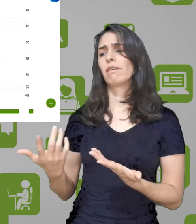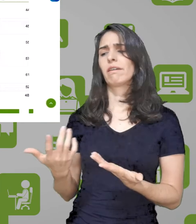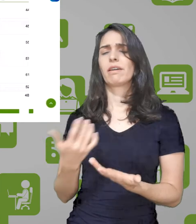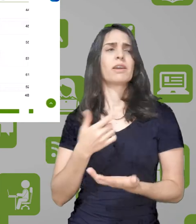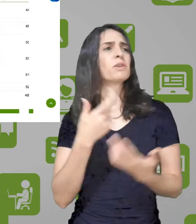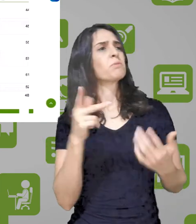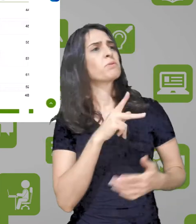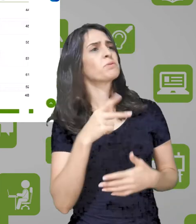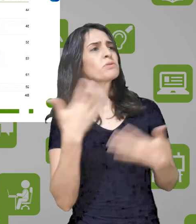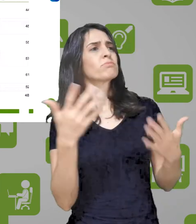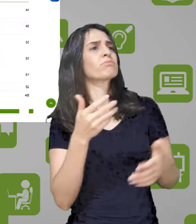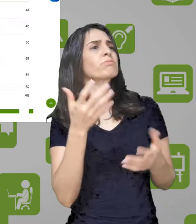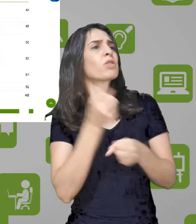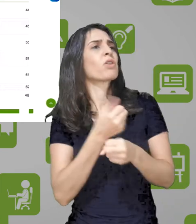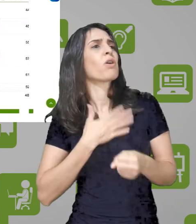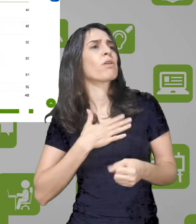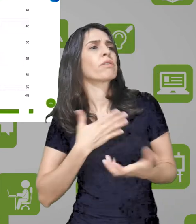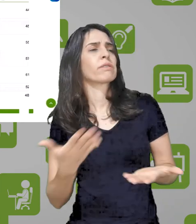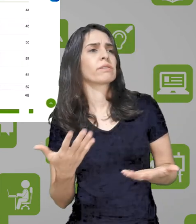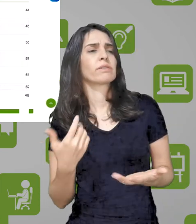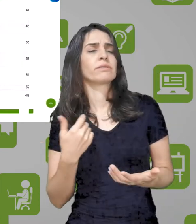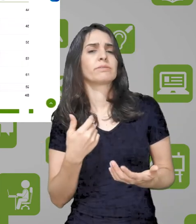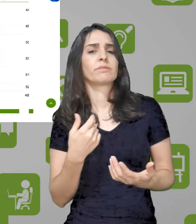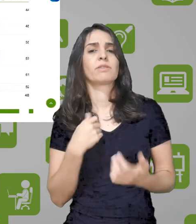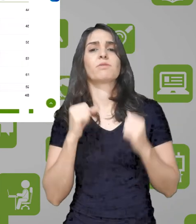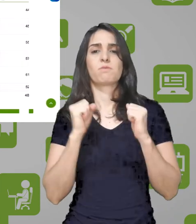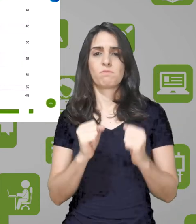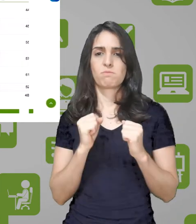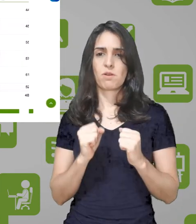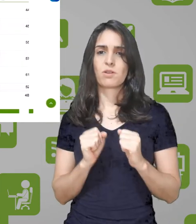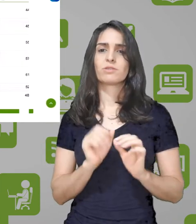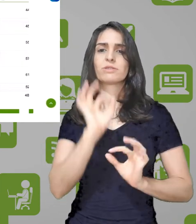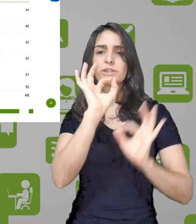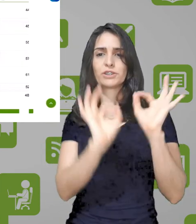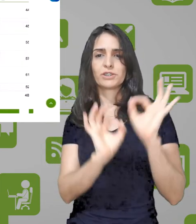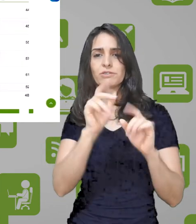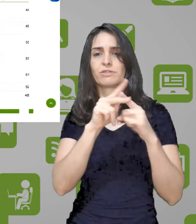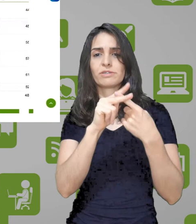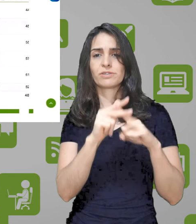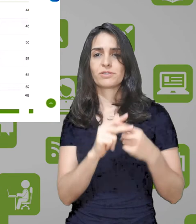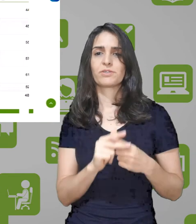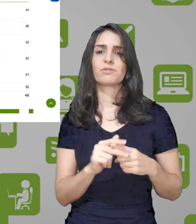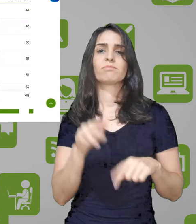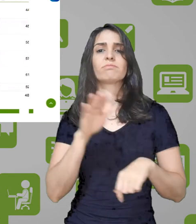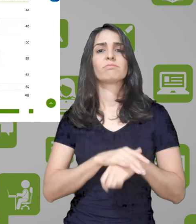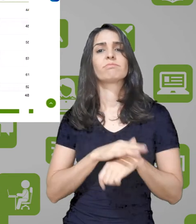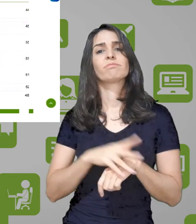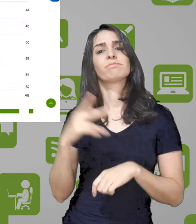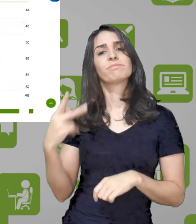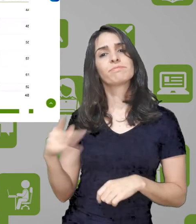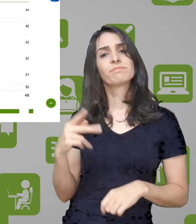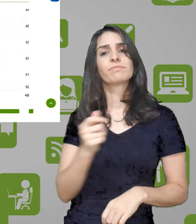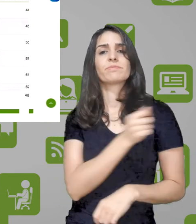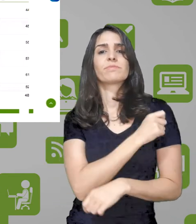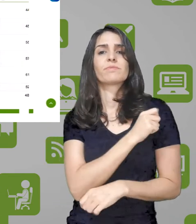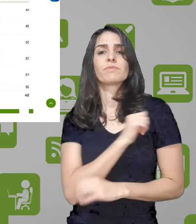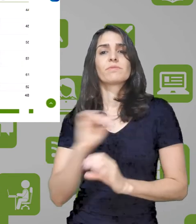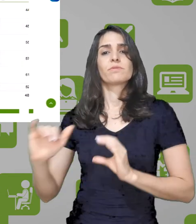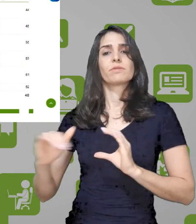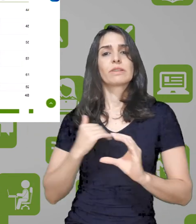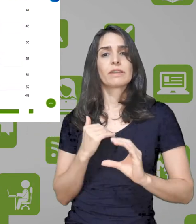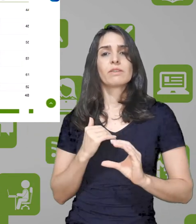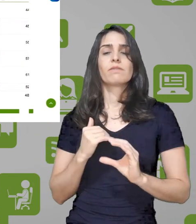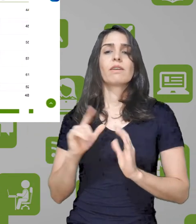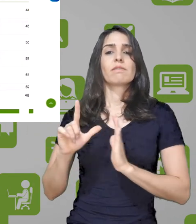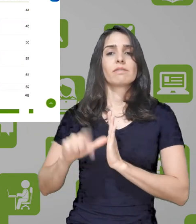Professor estou sem nota e o poço vídeo diretamente aqui arrumar nota desse aluno ou esse aluno